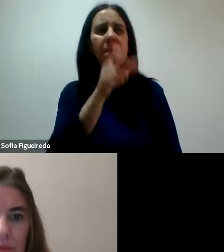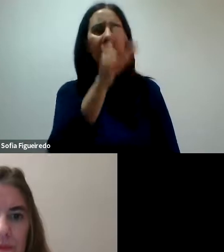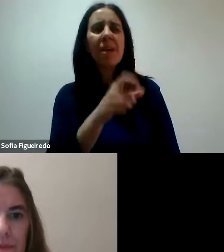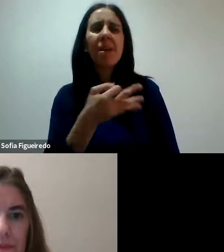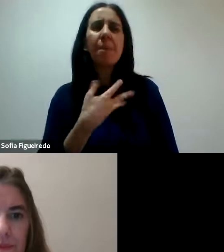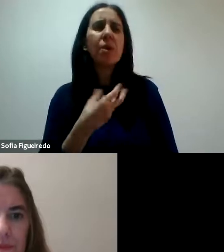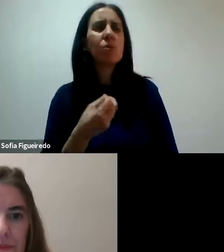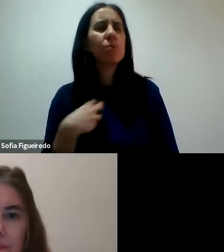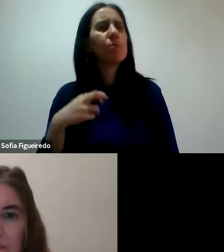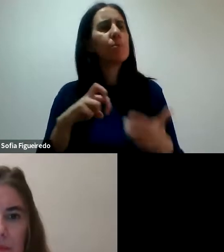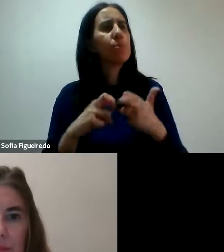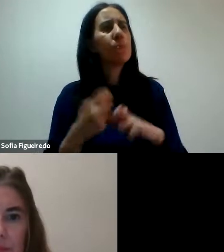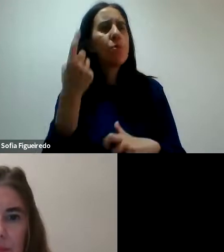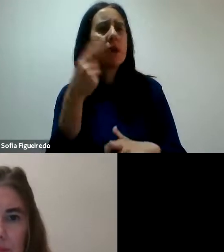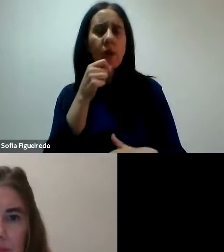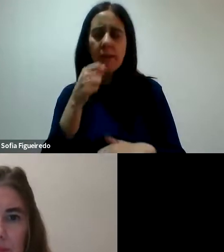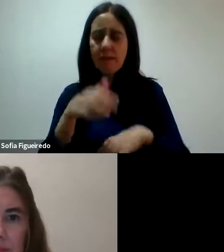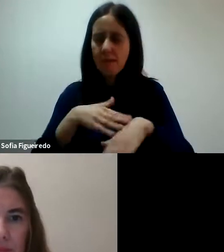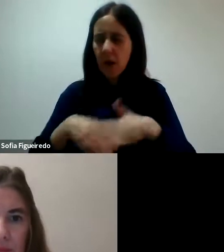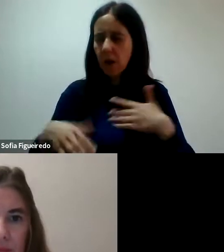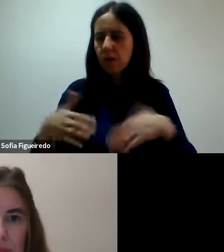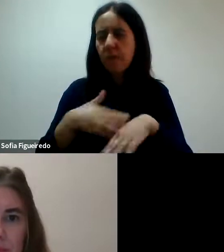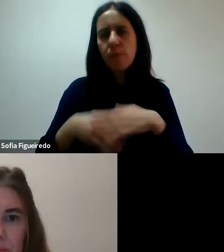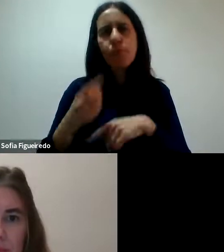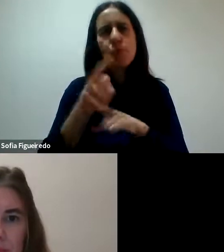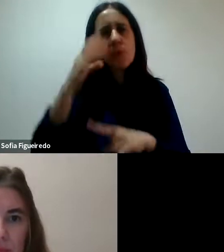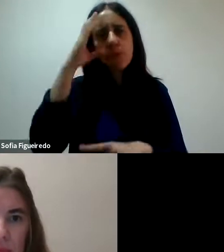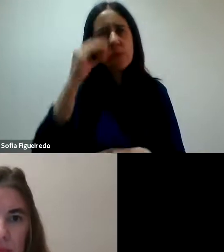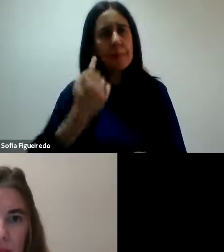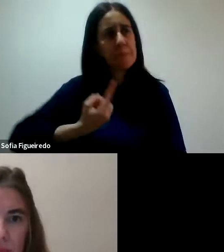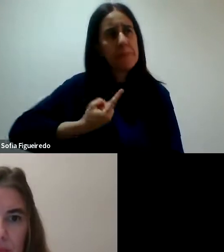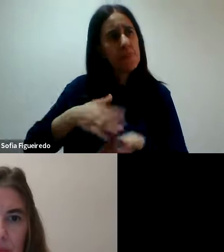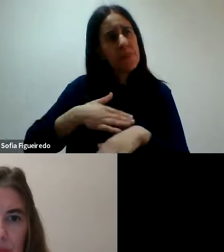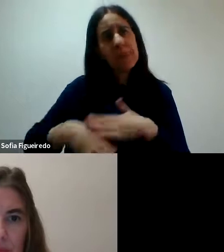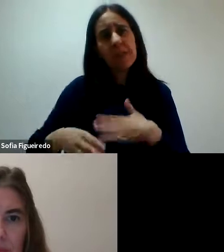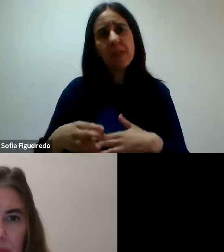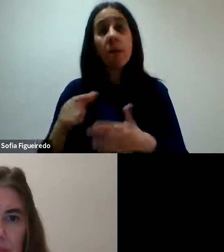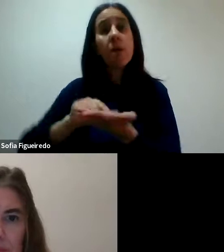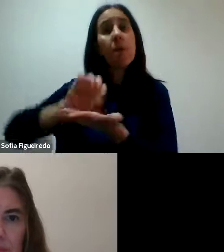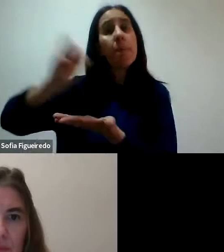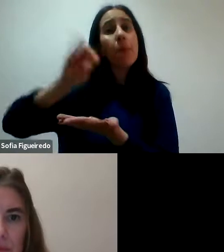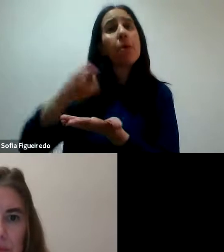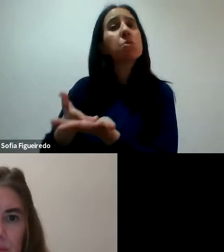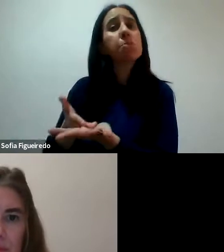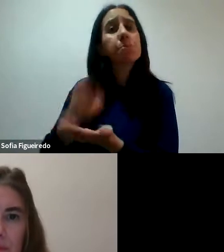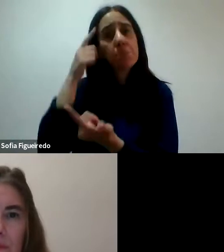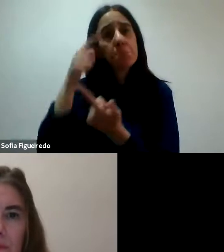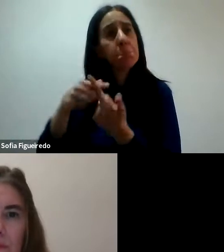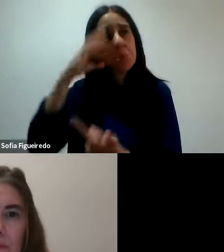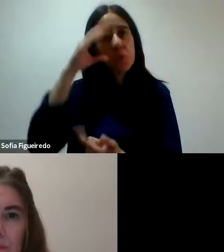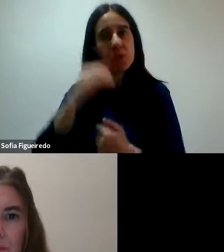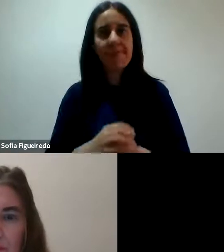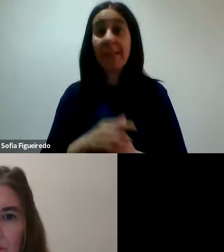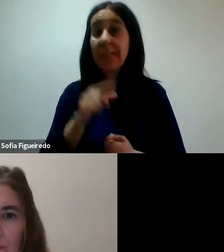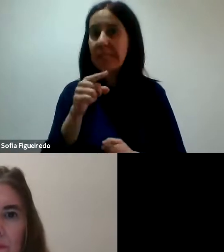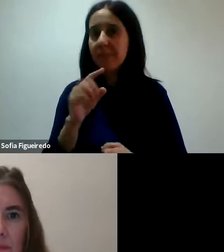problemas que eu tenho aqui é que eu muitas vezes faço coisas e não sei porque é que eu estou a fazer. Mandam-me fazer, e eu estou a fazer aquele PowerPoint e eu não sei para que é que ele serve. E esse é o primeiro